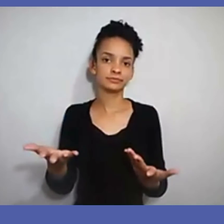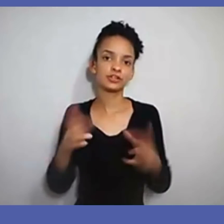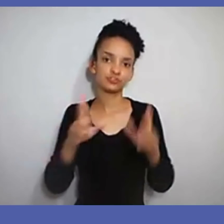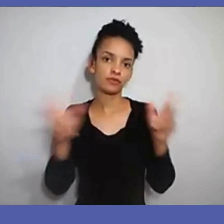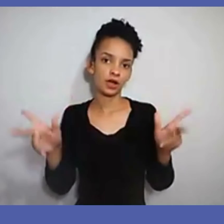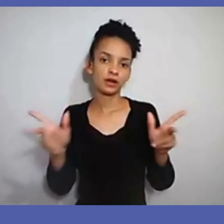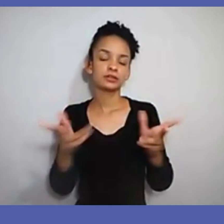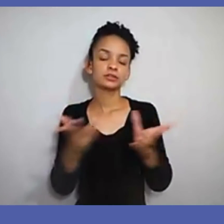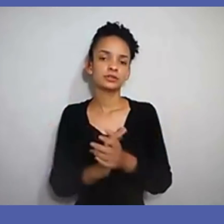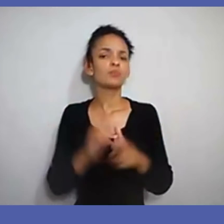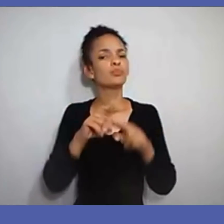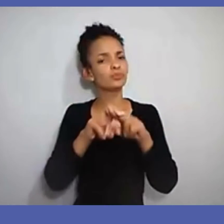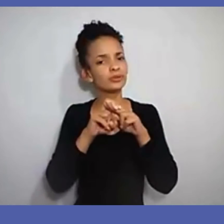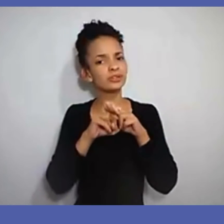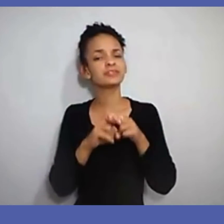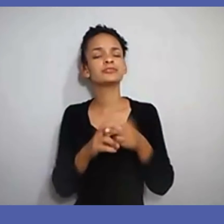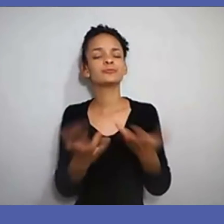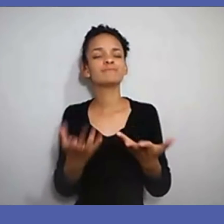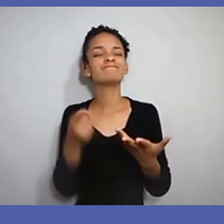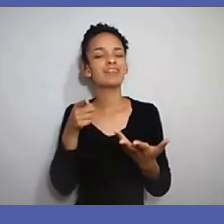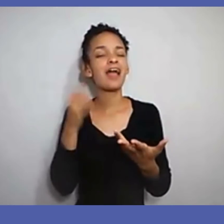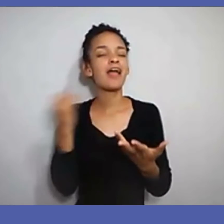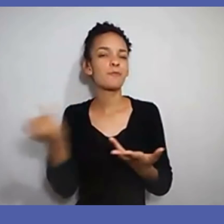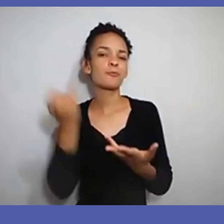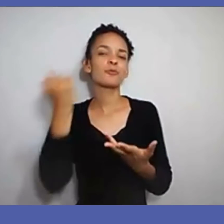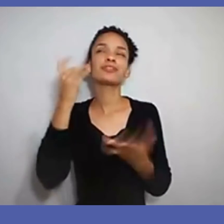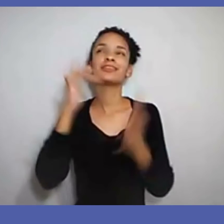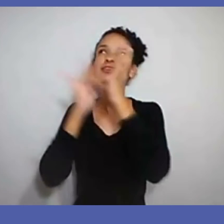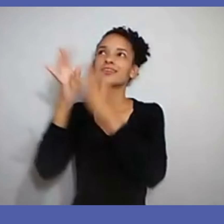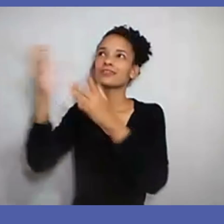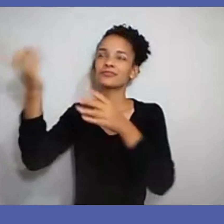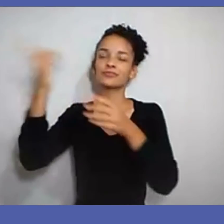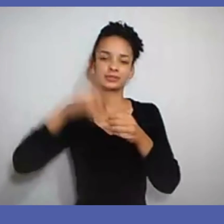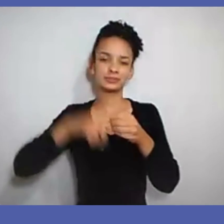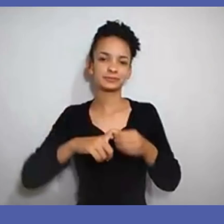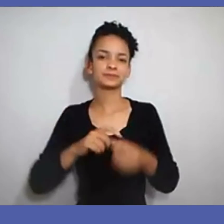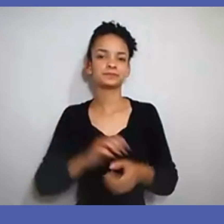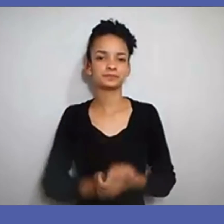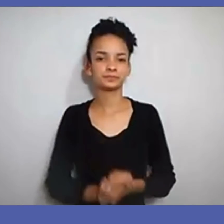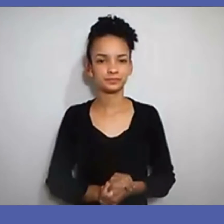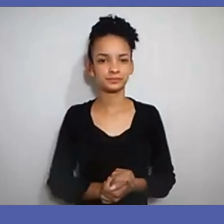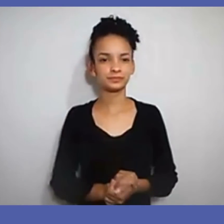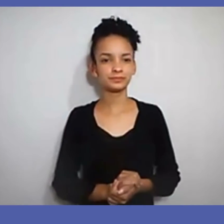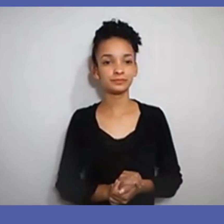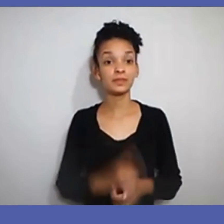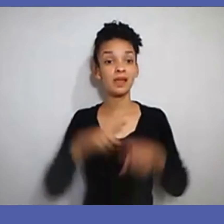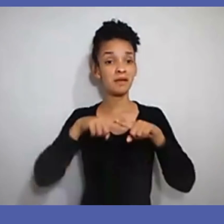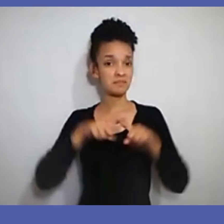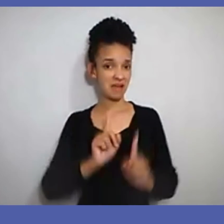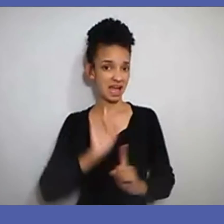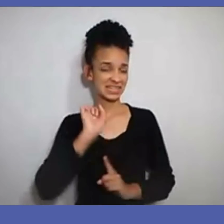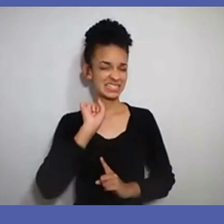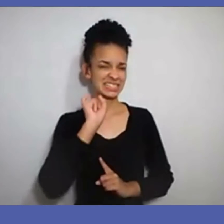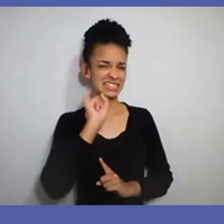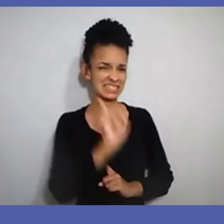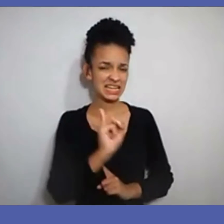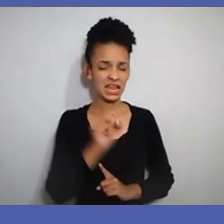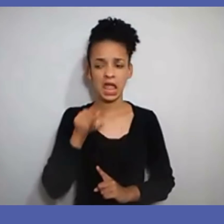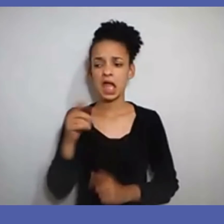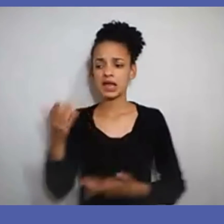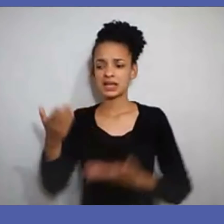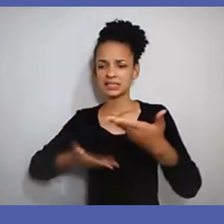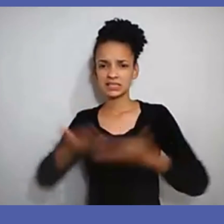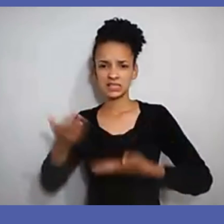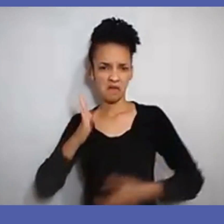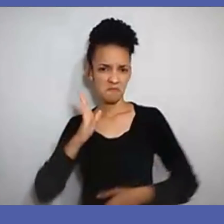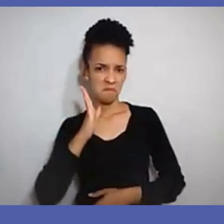importante para a volta do Senhor. Mas se aquele servo, sendo mau, disser consigo mesmo: meu